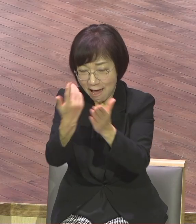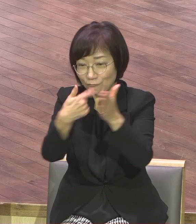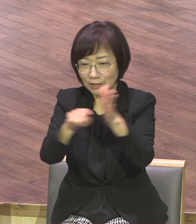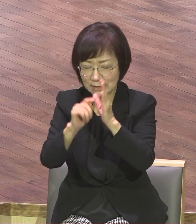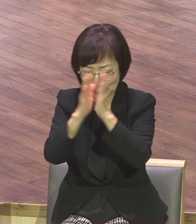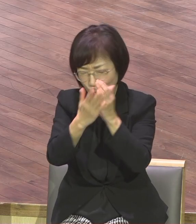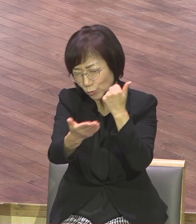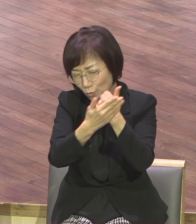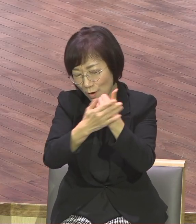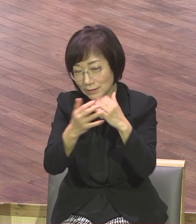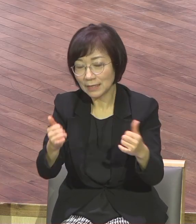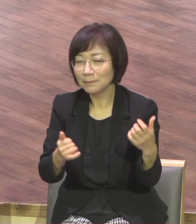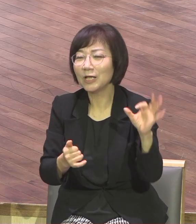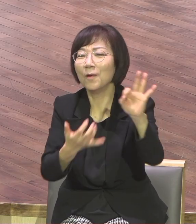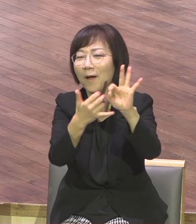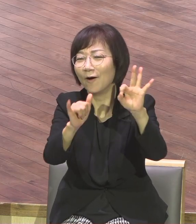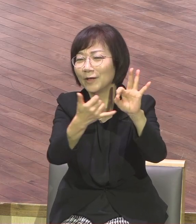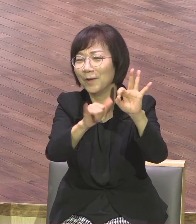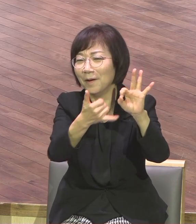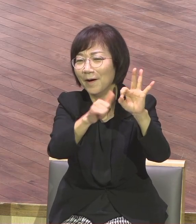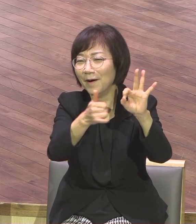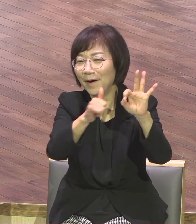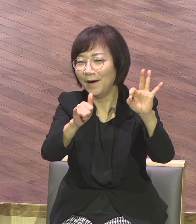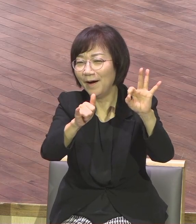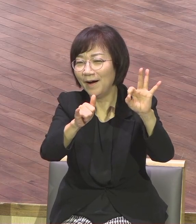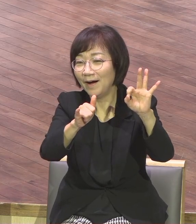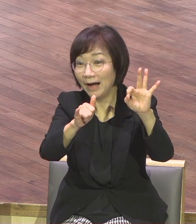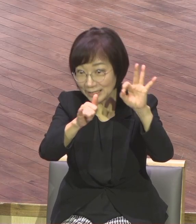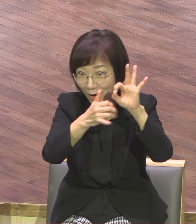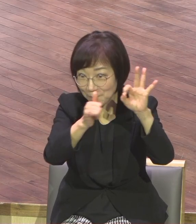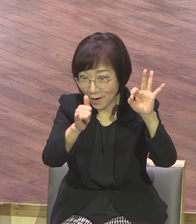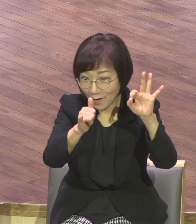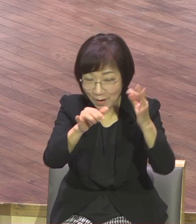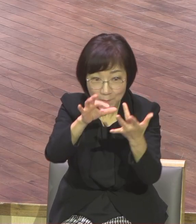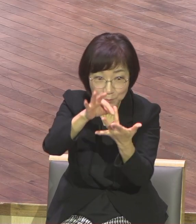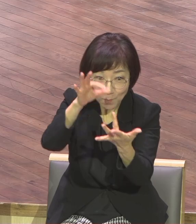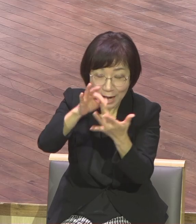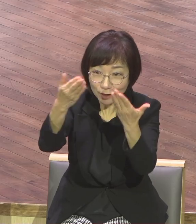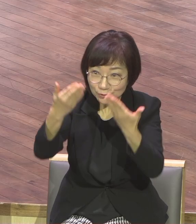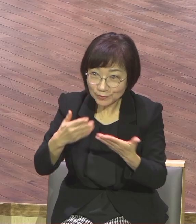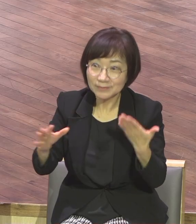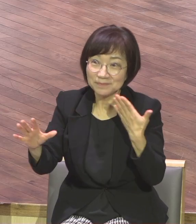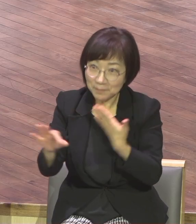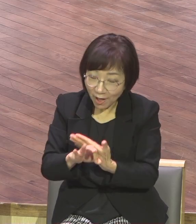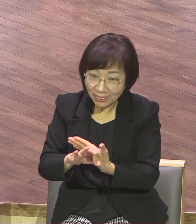위해서 기도할 때 좀 집어넣어 기도해 주신 전도사 10명 뽑아주면 10명에게 제가